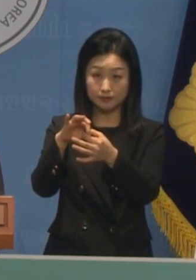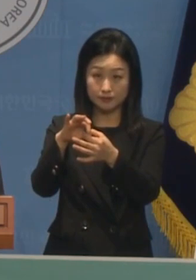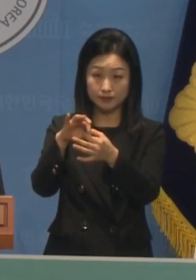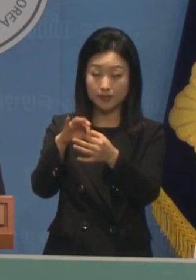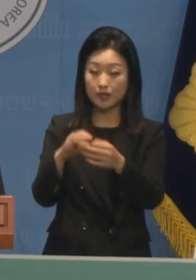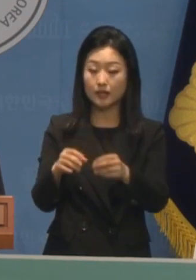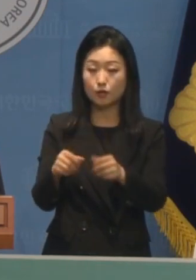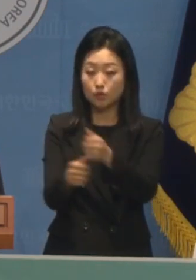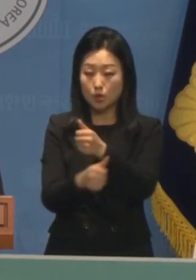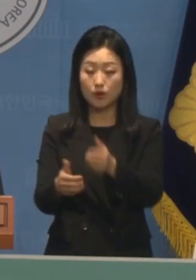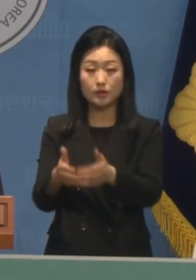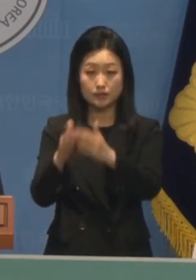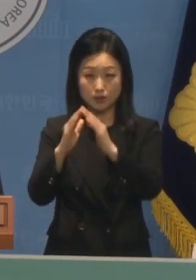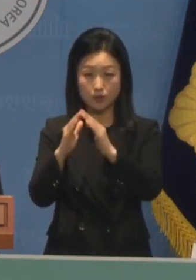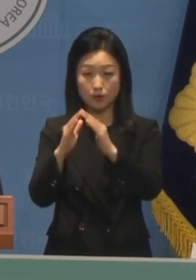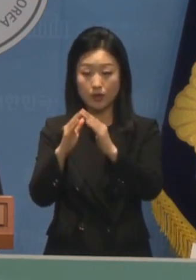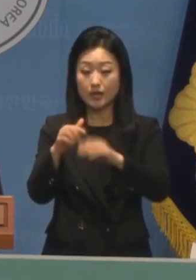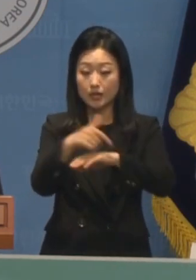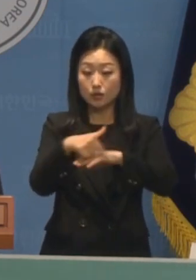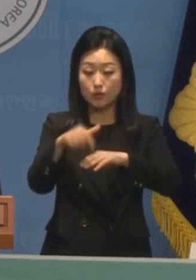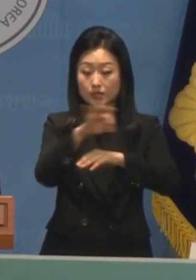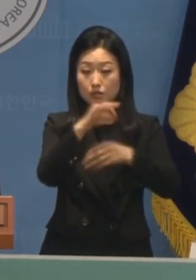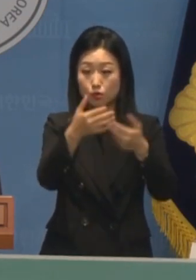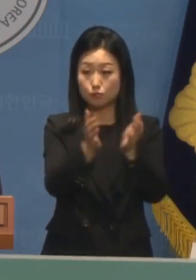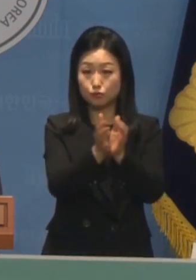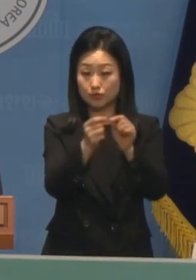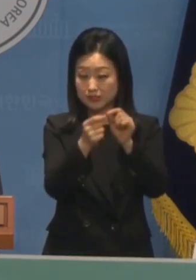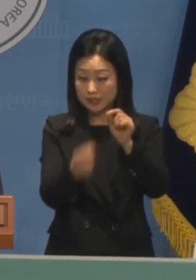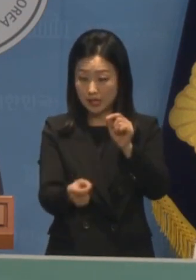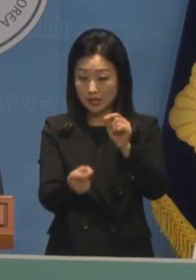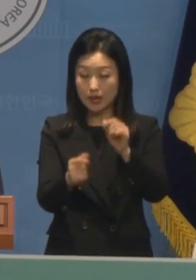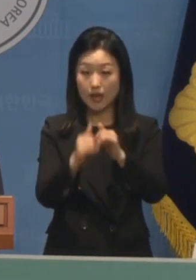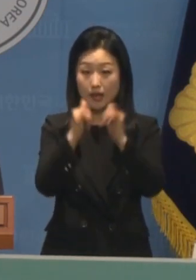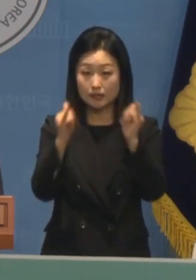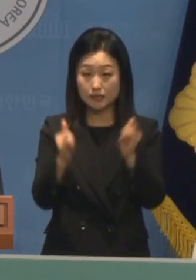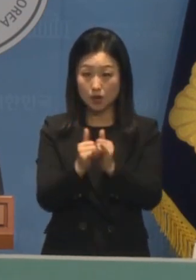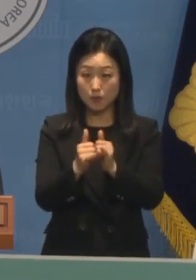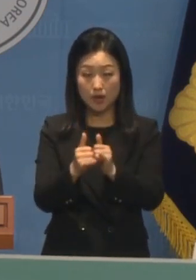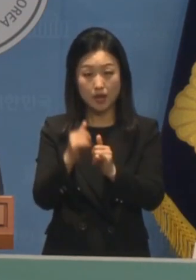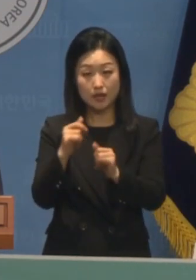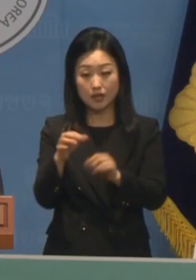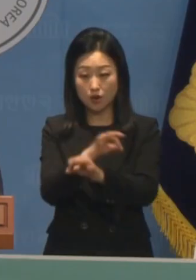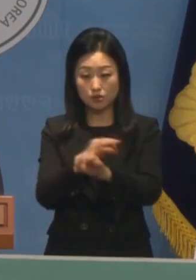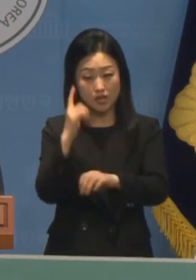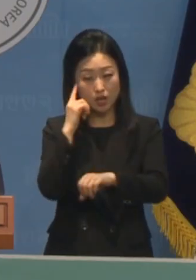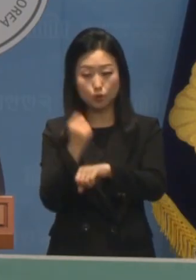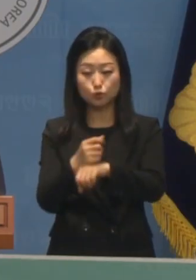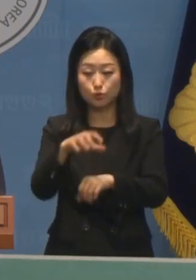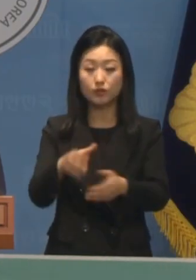사회연대경제위원회를 신설하고 기획재정부 산하에 한국사회연대경제원을 설립하는 내용입니다.